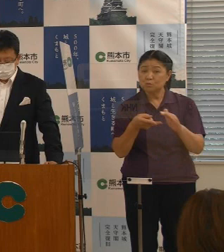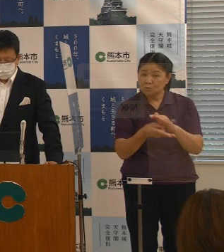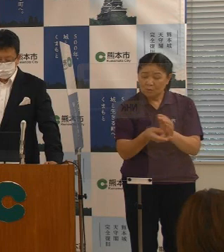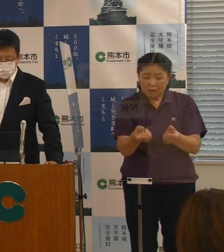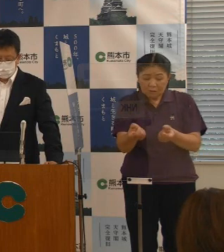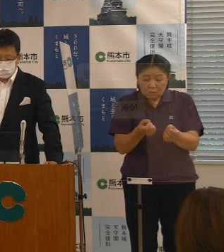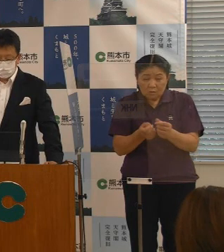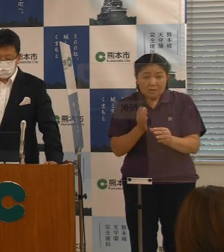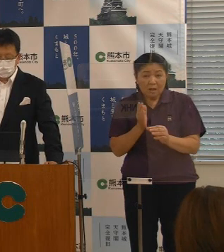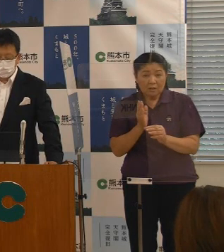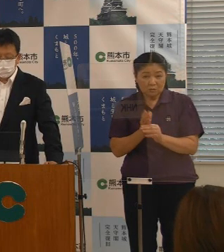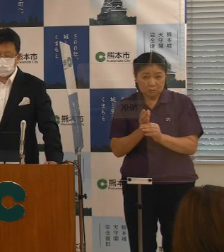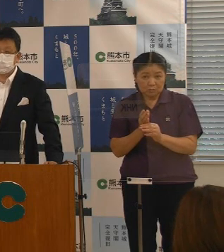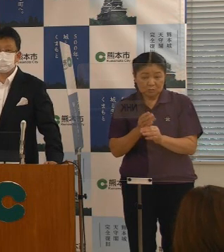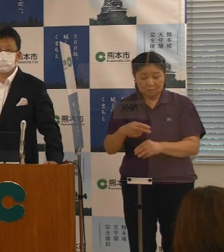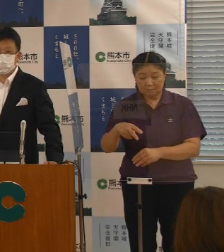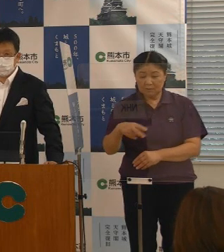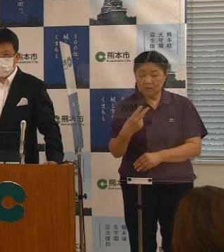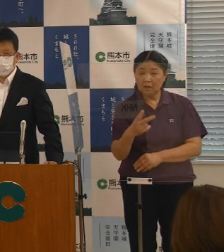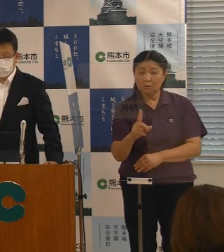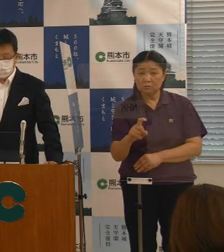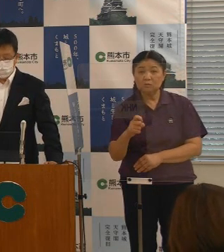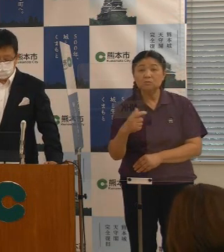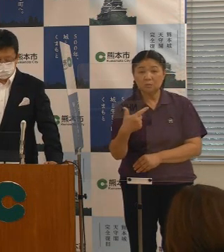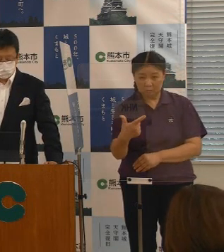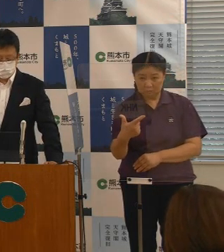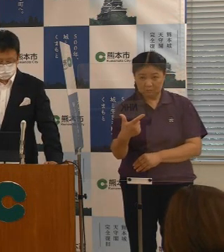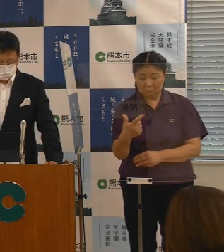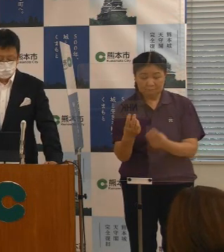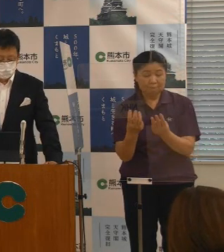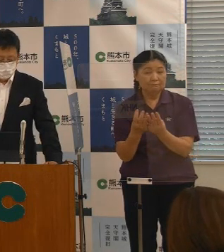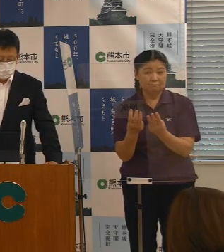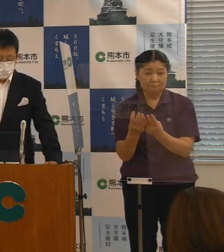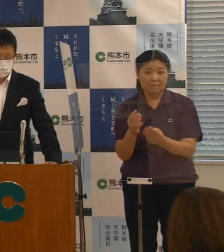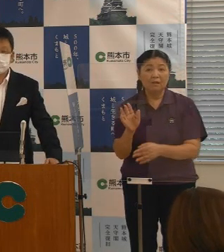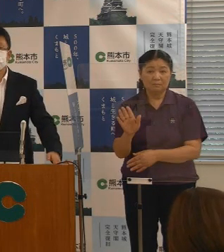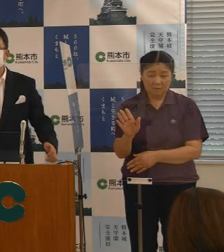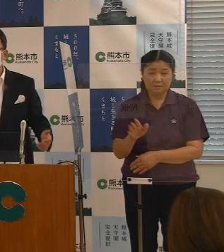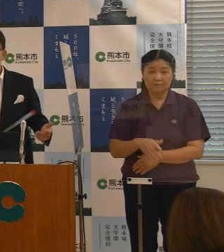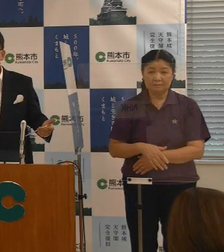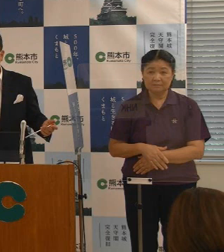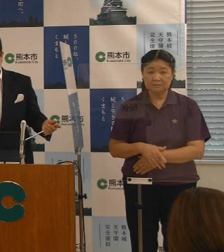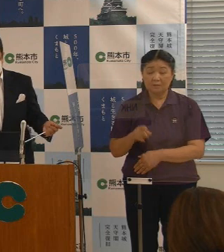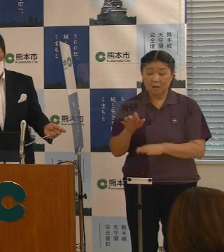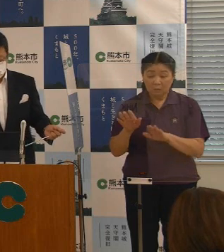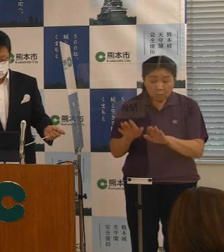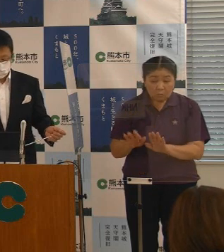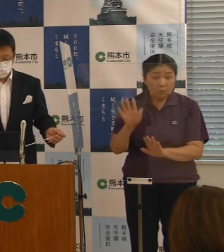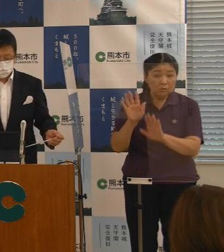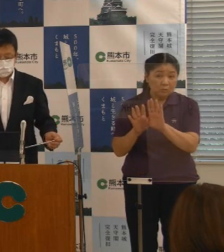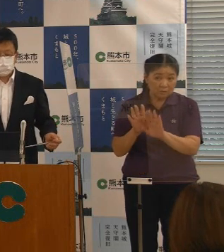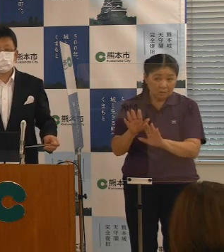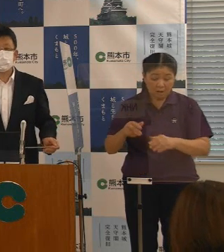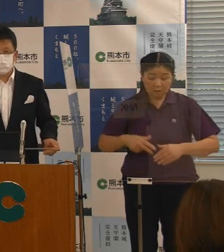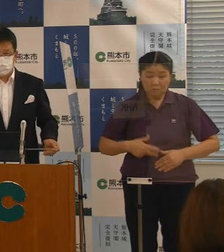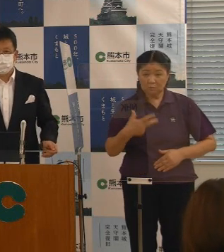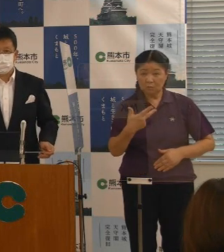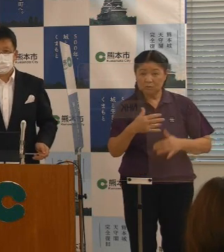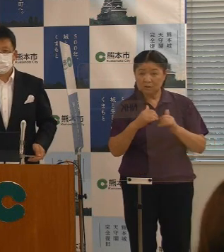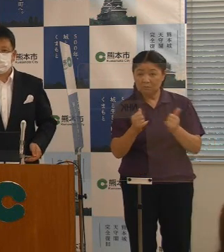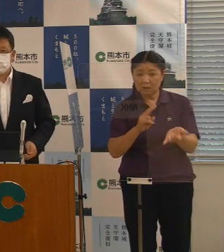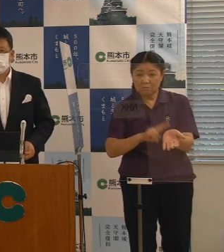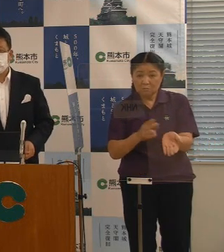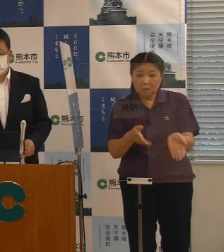調整中の方も216名いらっしゃいます。このような状況から熊本市民病